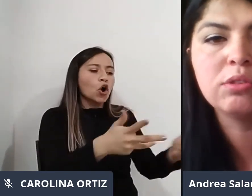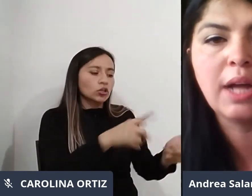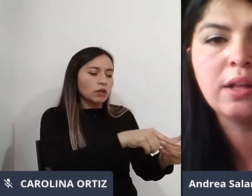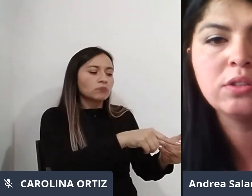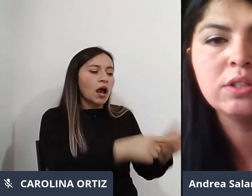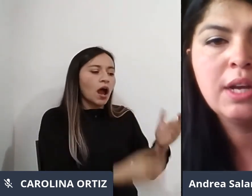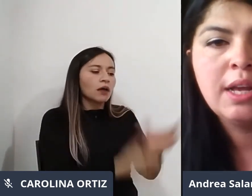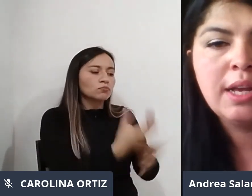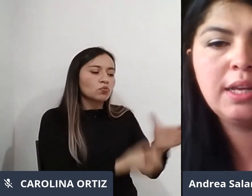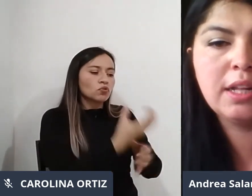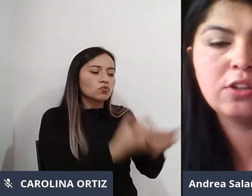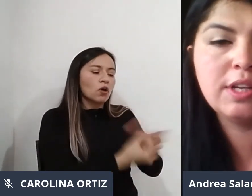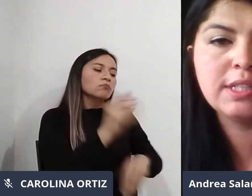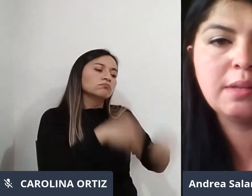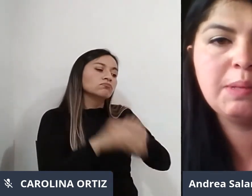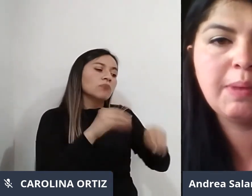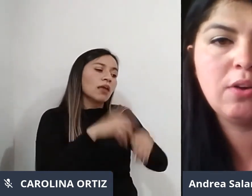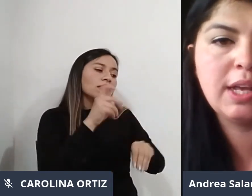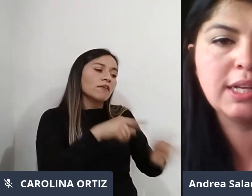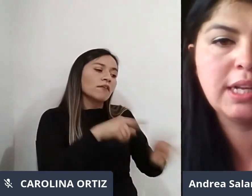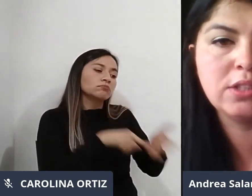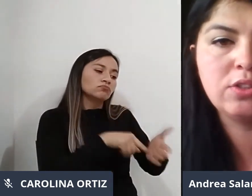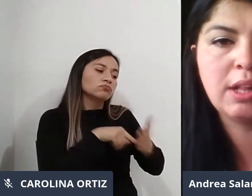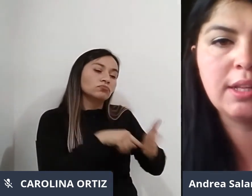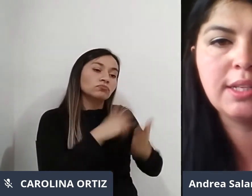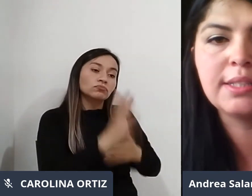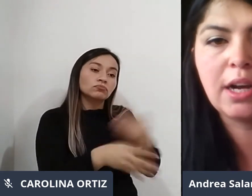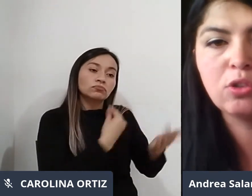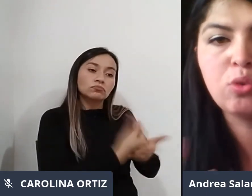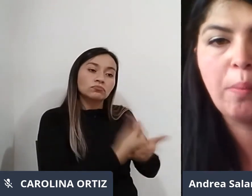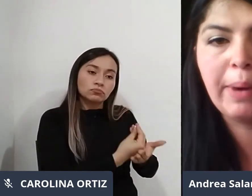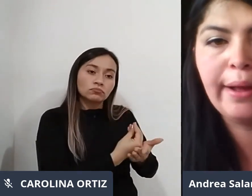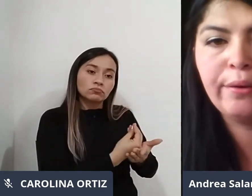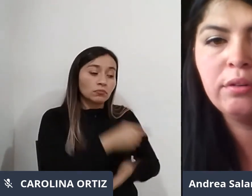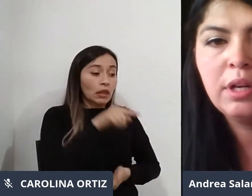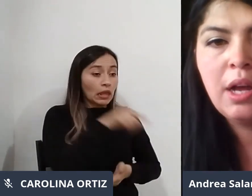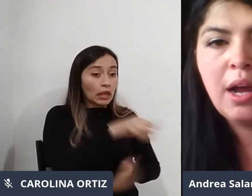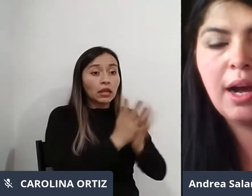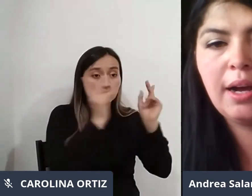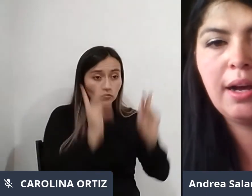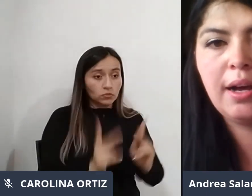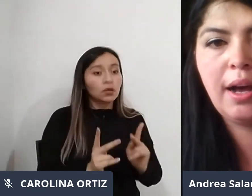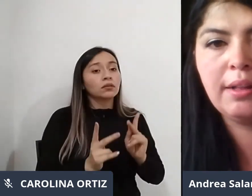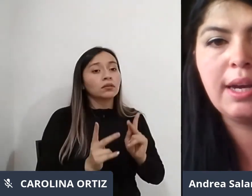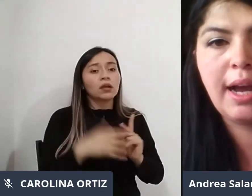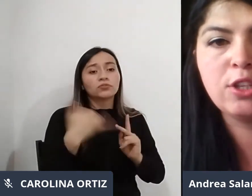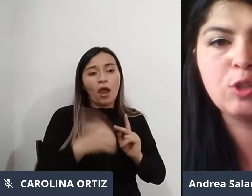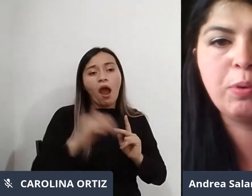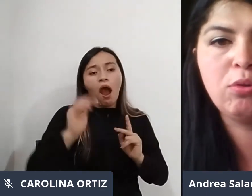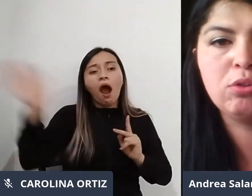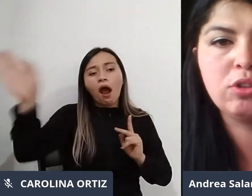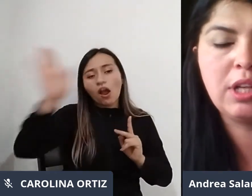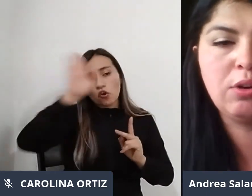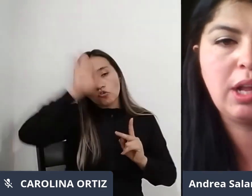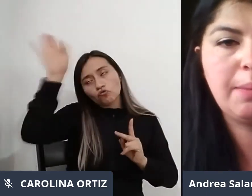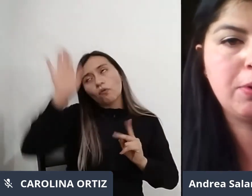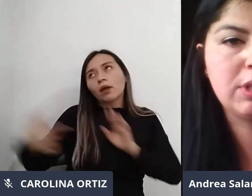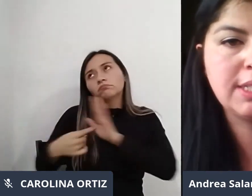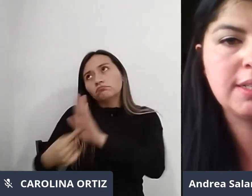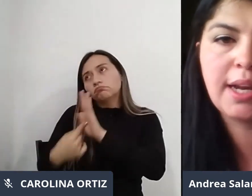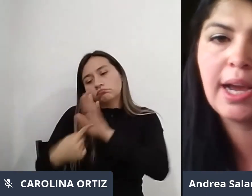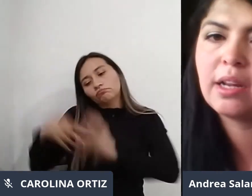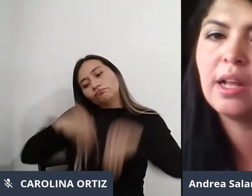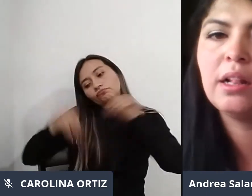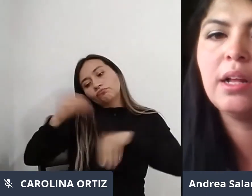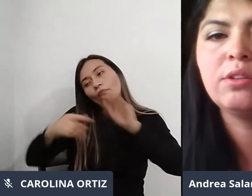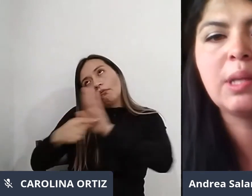unos resultados, y dentro de esas mismas lógicas el estudiante ya está acostumbrado a entregar esos productos y lo que le